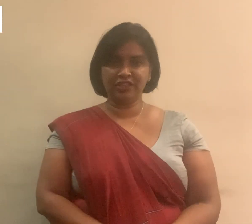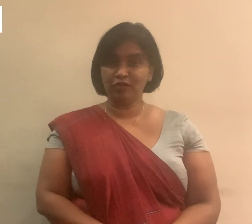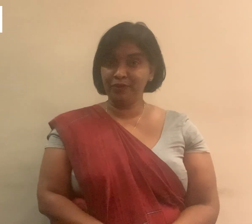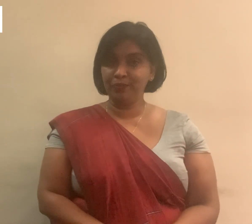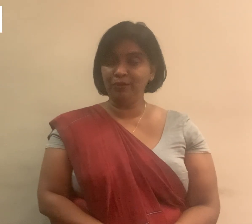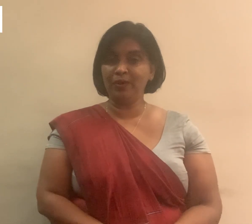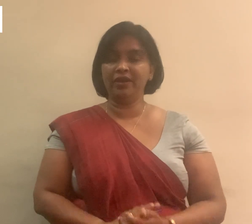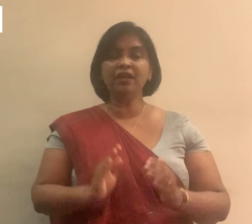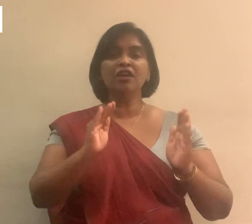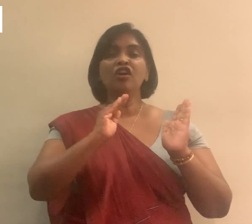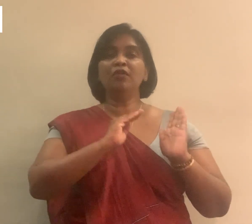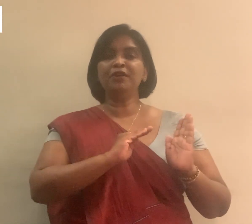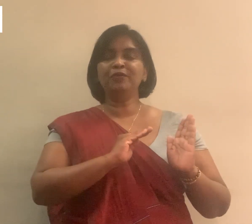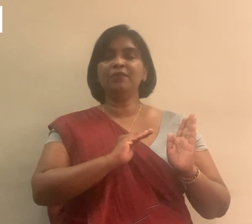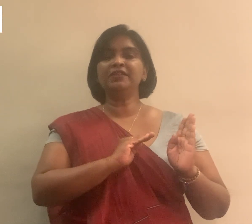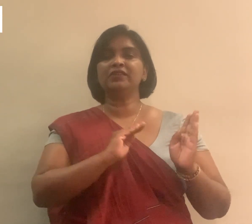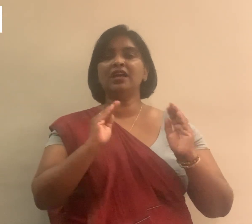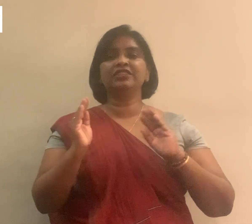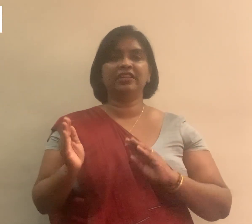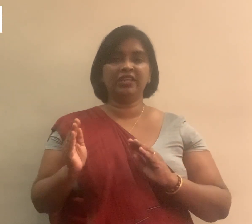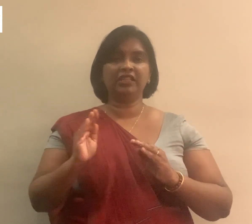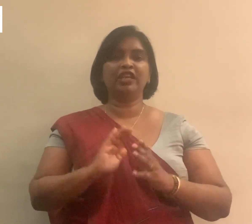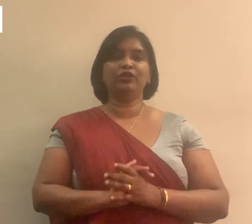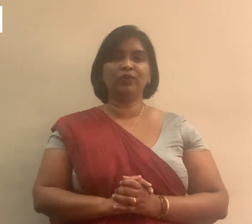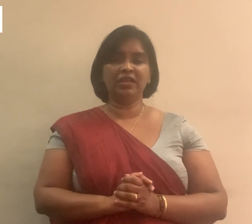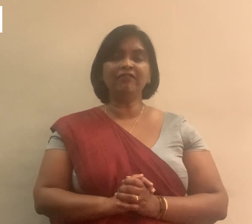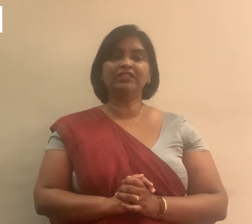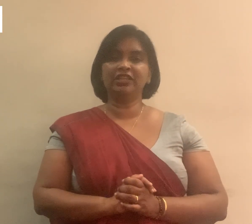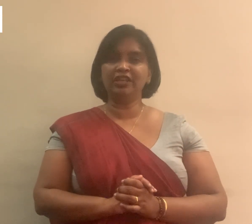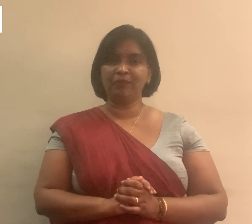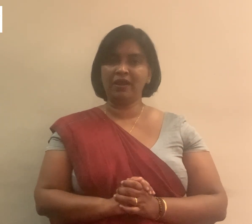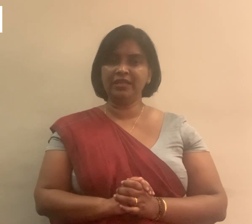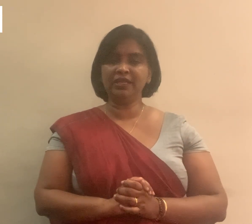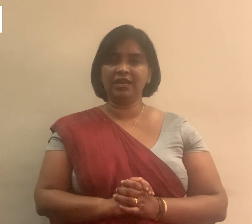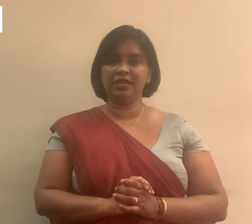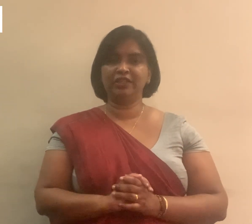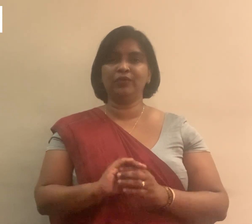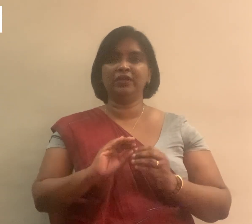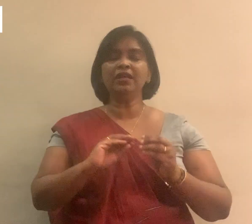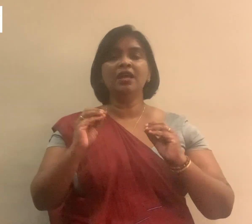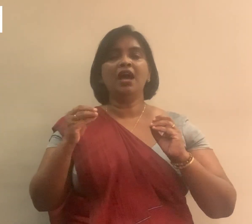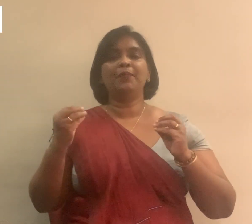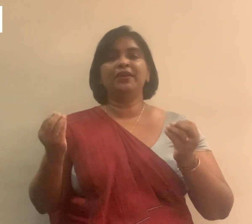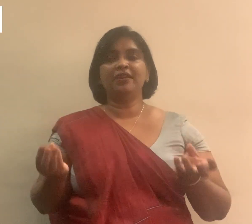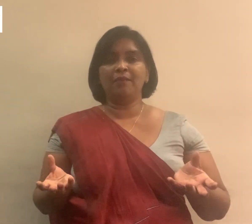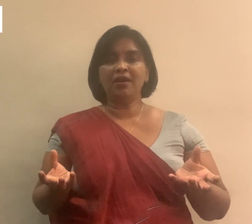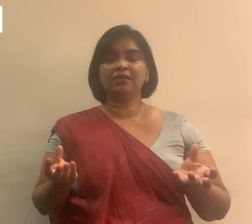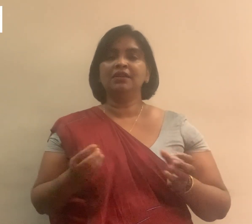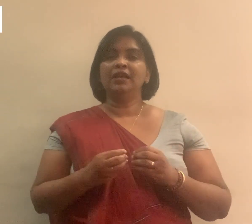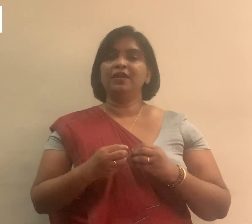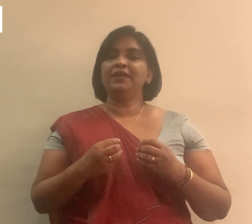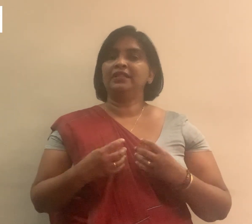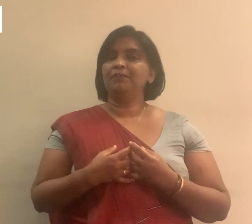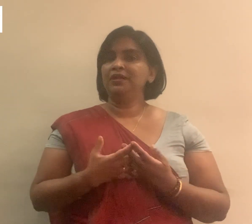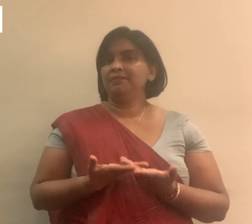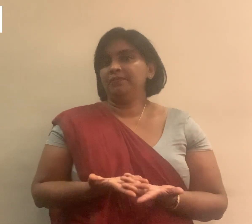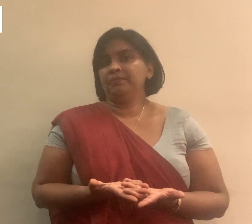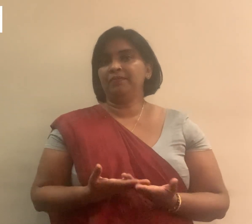ඔබට පුළුවන් නම් ඔබට පුළුවන් මේ ස්වර අක්ෂර ටිකත් එකතු කරලා වචන නිර්මාණය කරන්න. එතකොට අපිට නමක් එහෙම නැත්නම් අපි